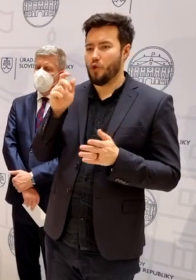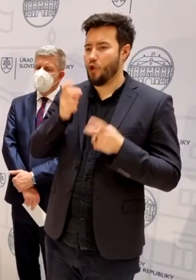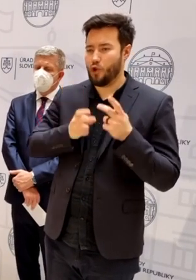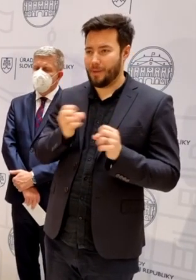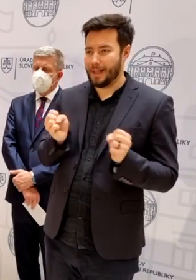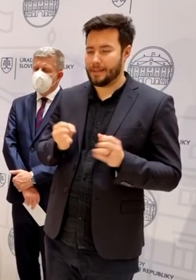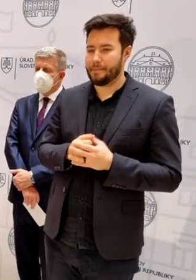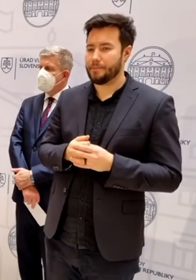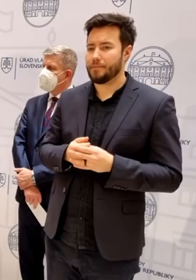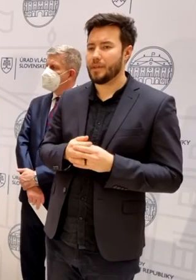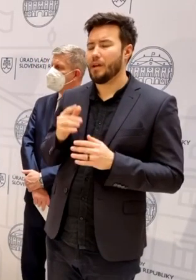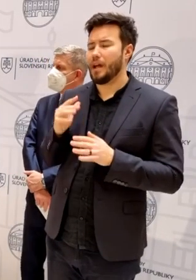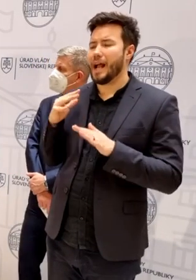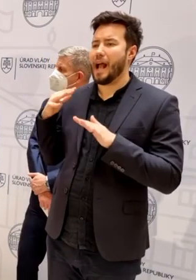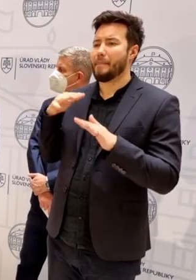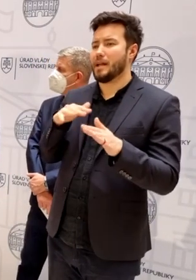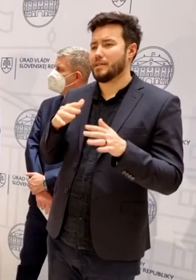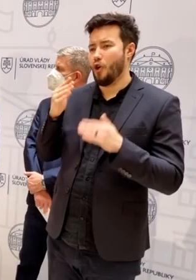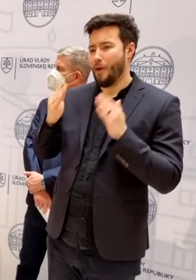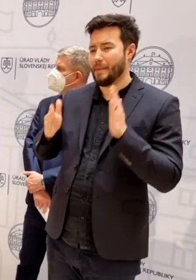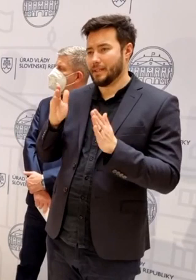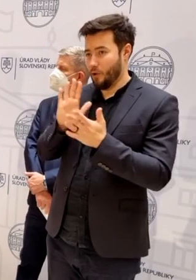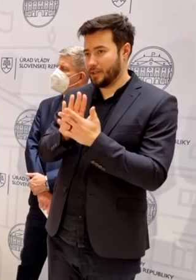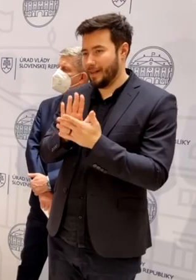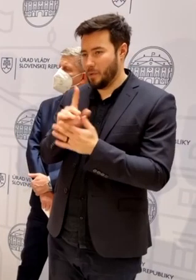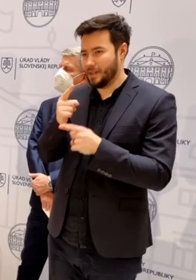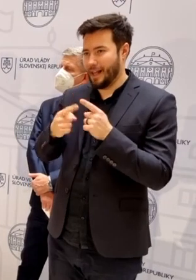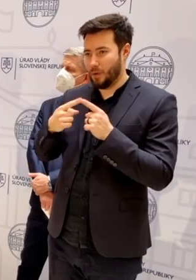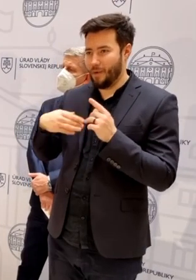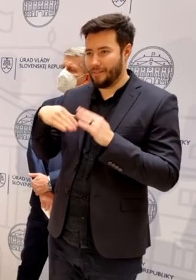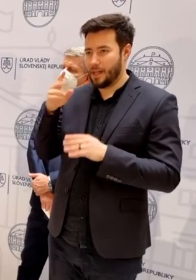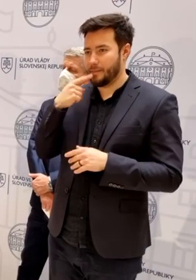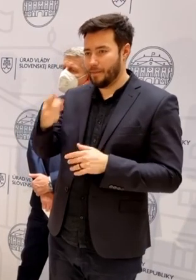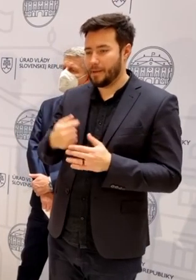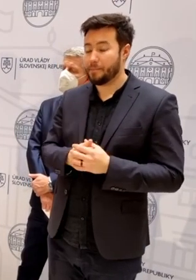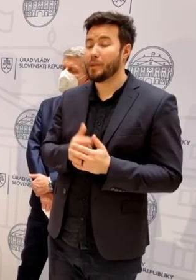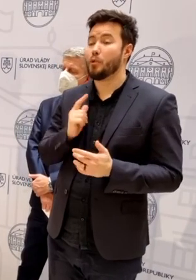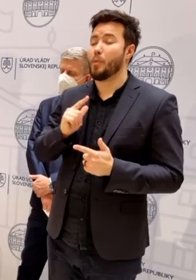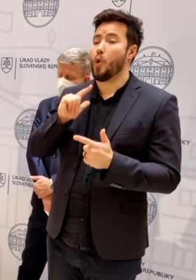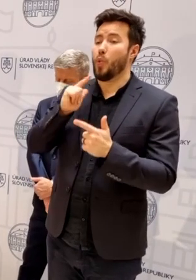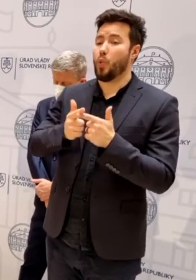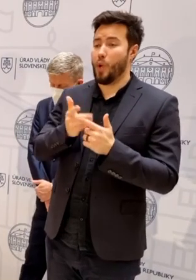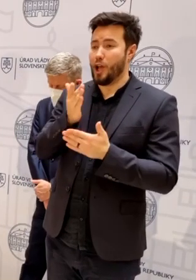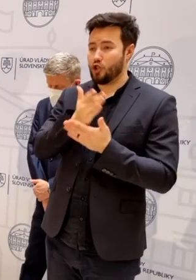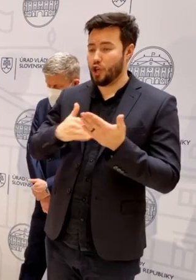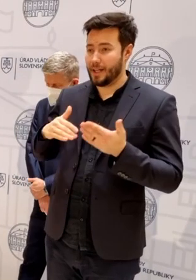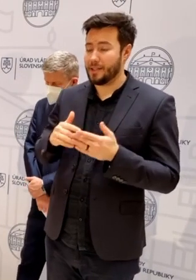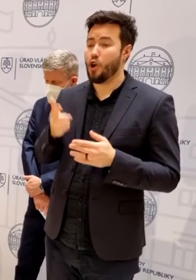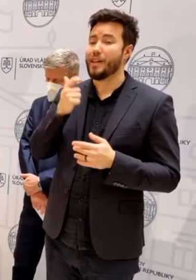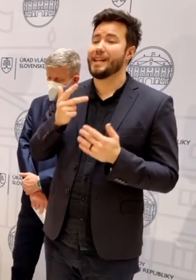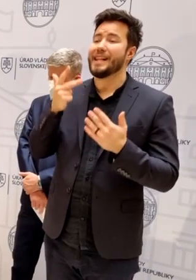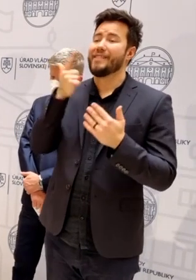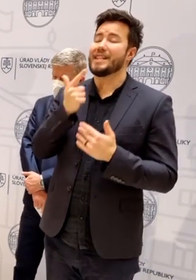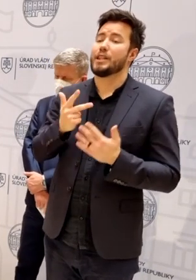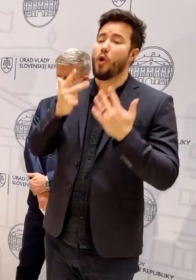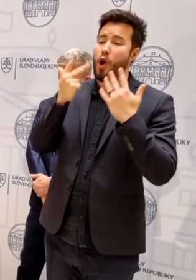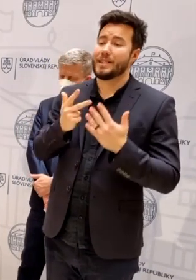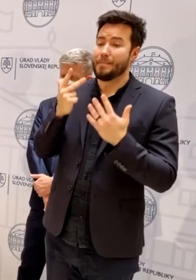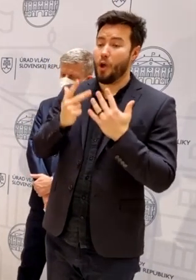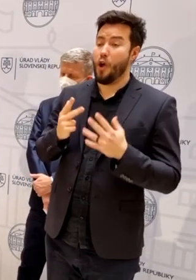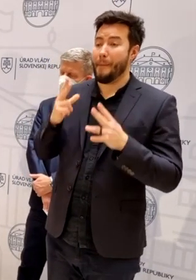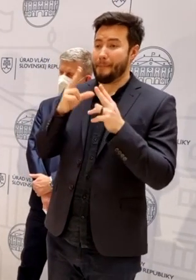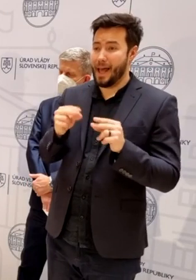kapacitné obmedzenia, k tým prídem za chvíľu. A následne v druhej fáze od 28. marca